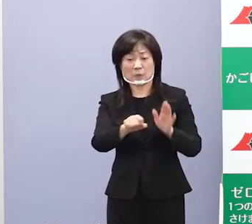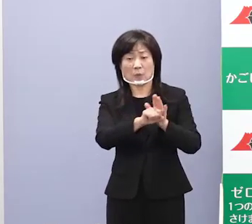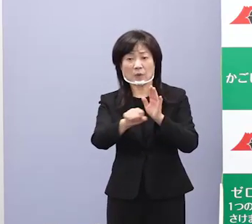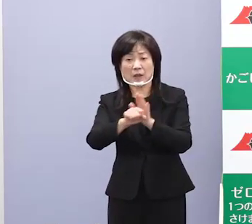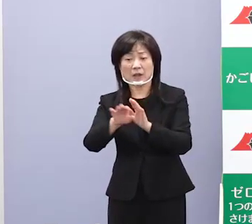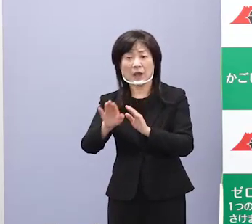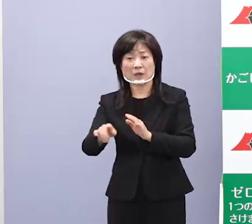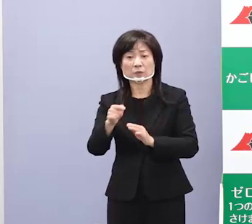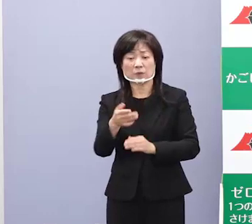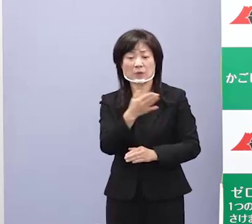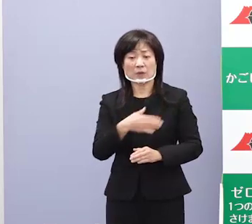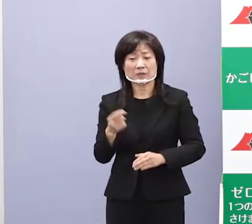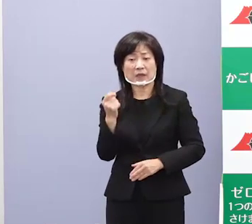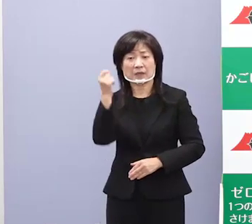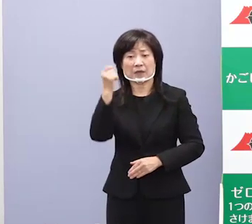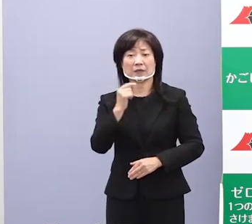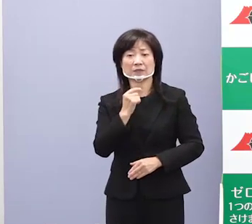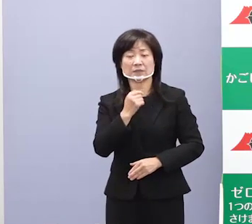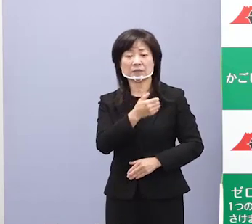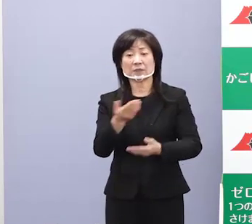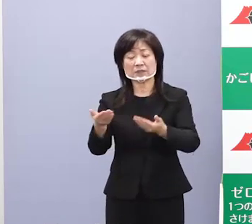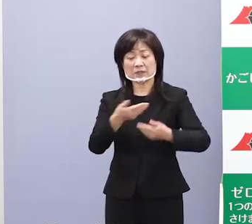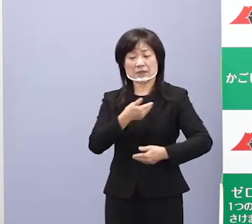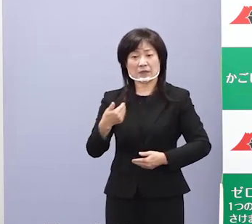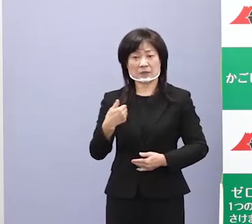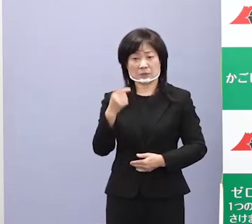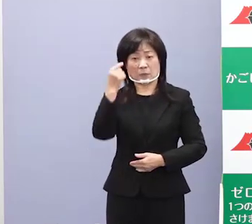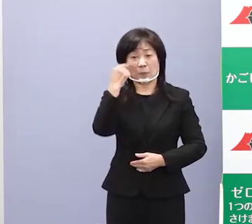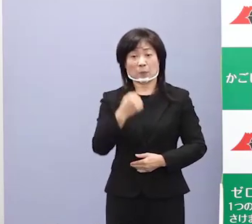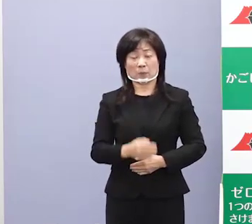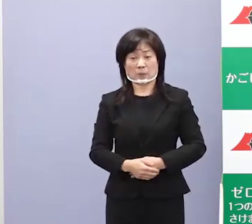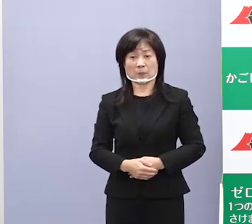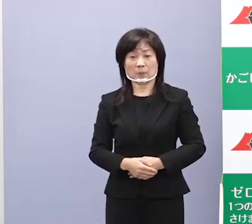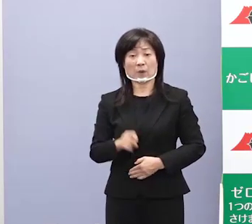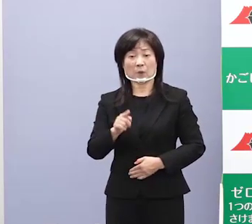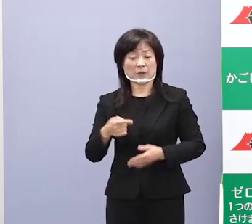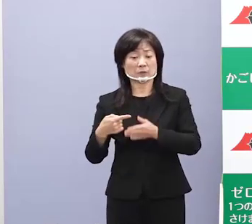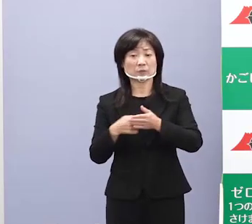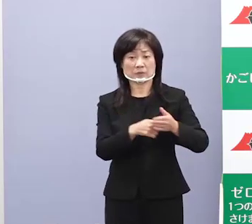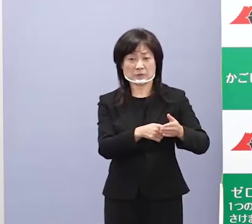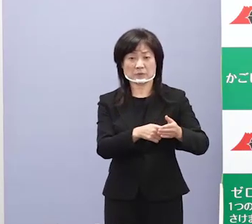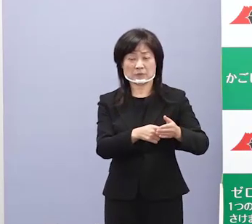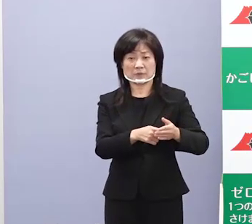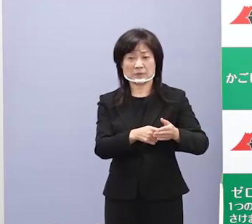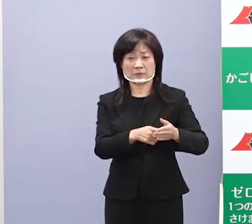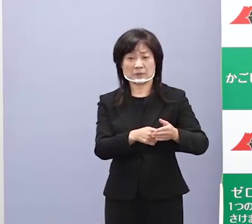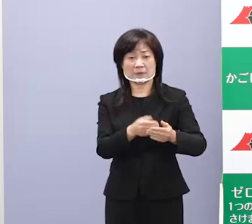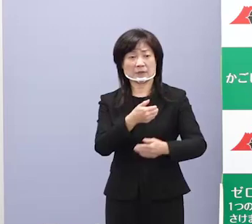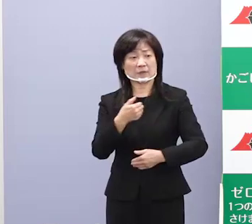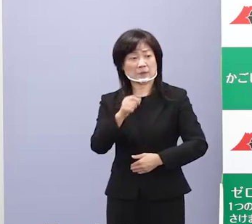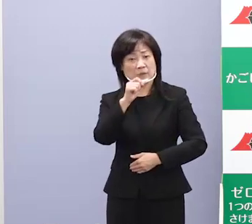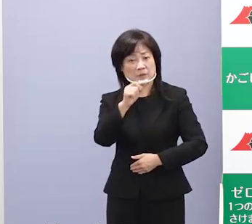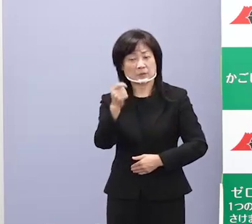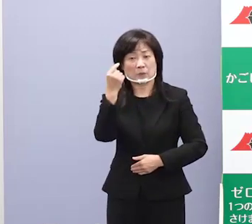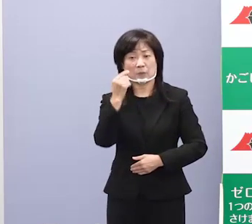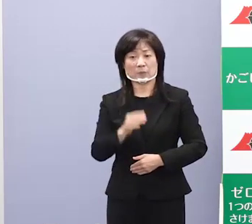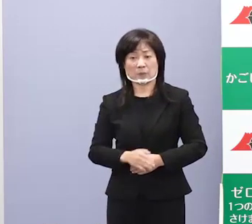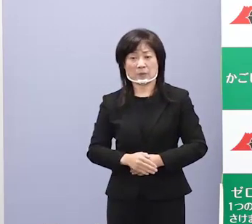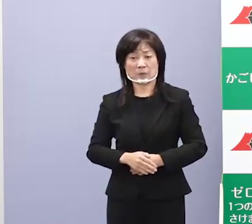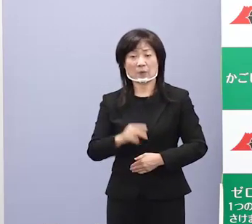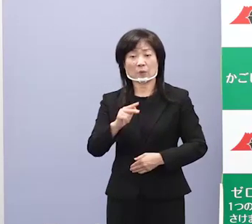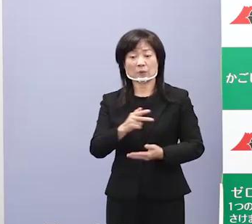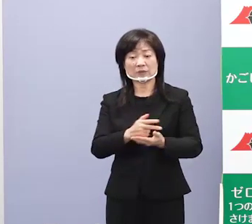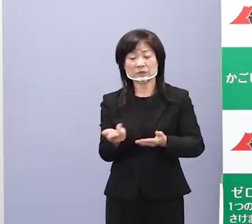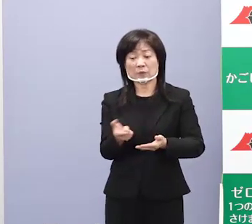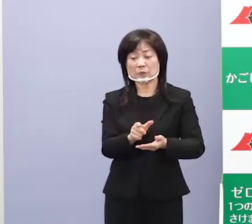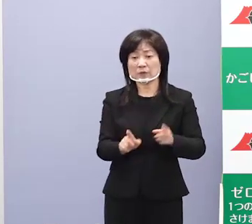があるということも体感していただけるところがあるのではないかと思っておりますので、そういった取り組みも、できればなと、これは資料に出るかどう